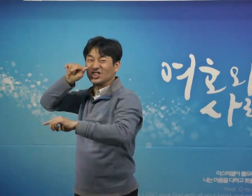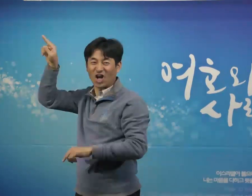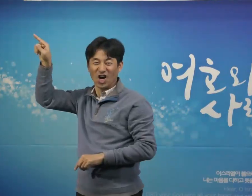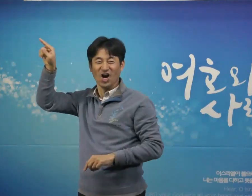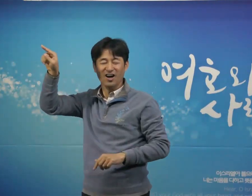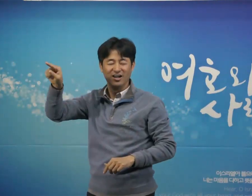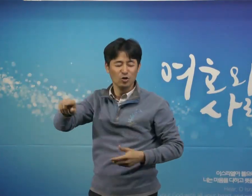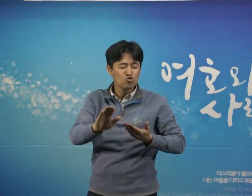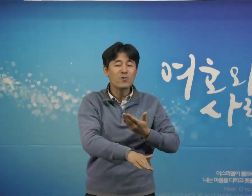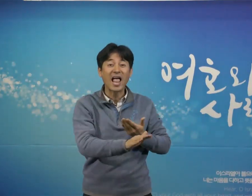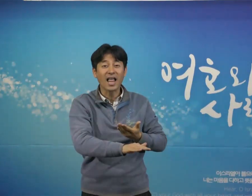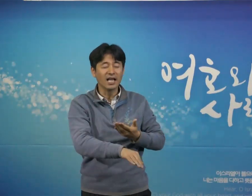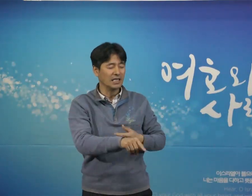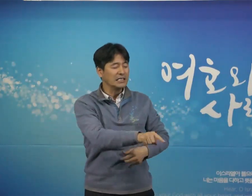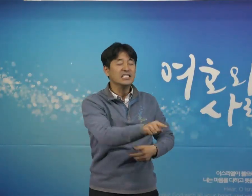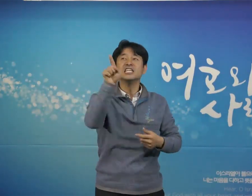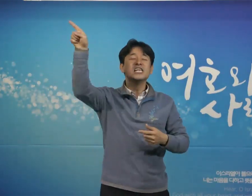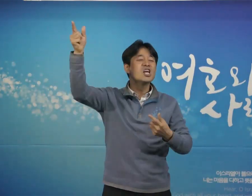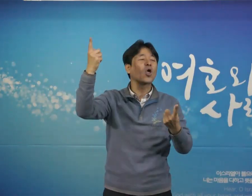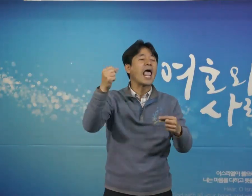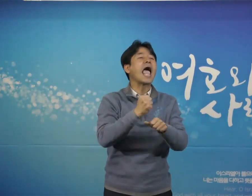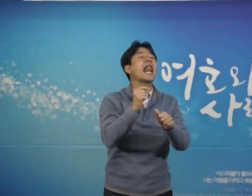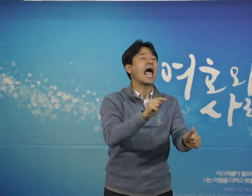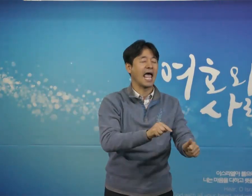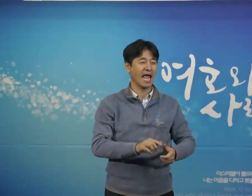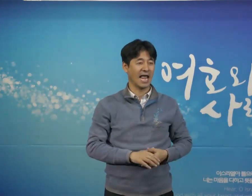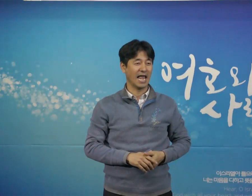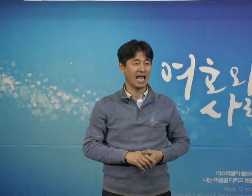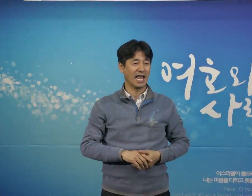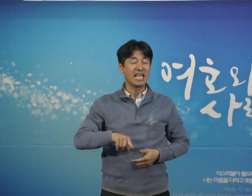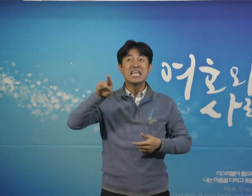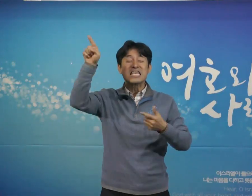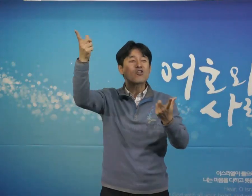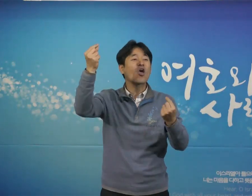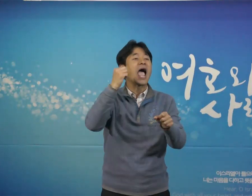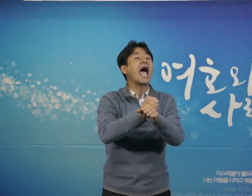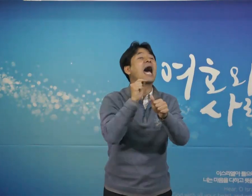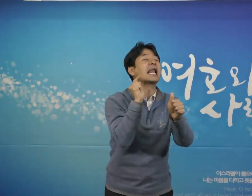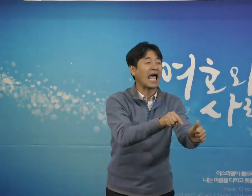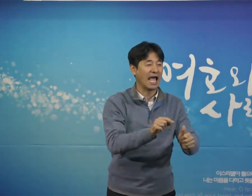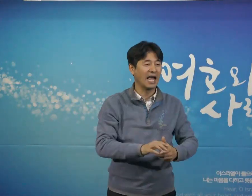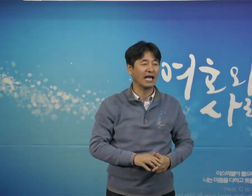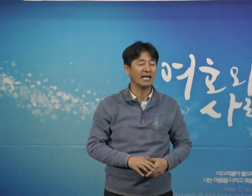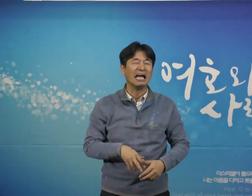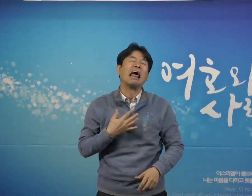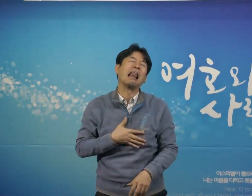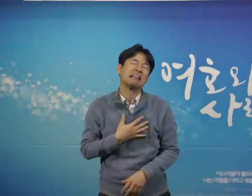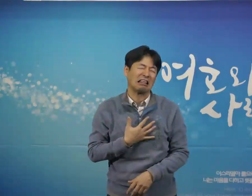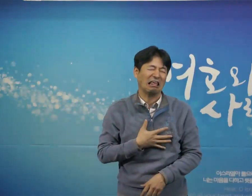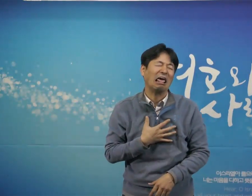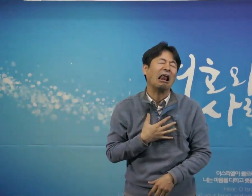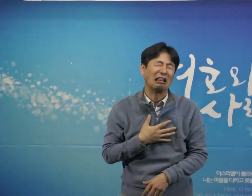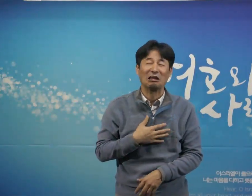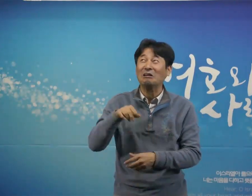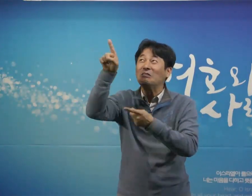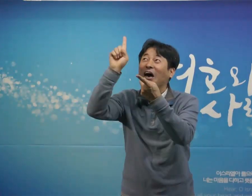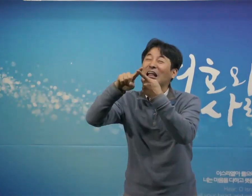것을 이미 만들어 있으니까 후배들한테 그렇게 만들면 된다, 저렇게 해라, 저대로 만들면